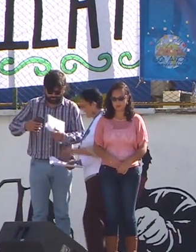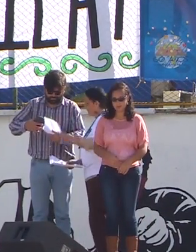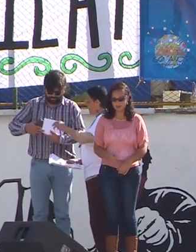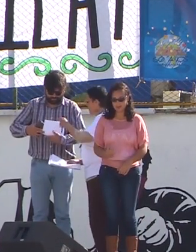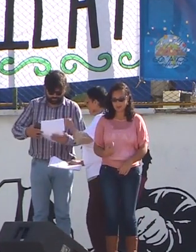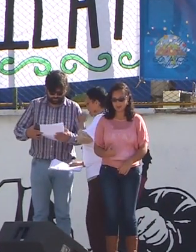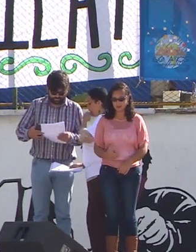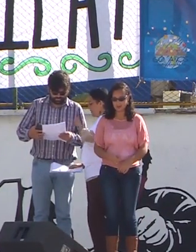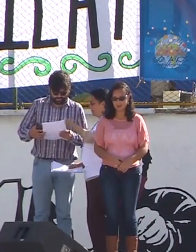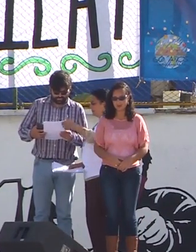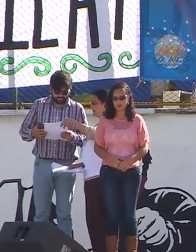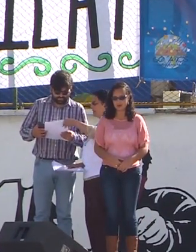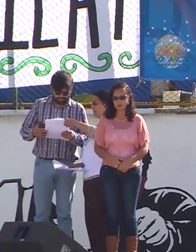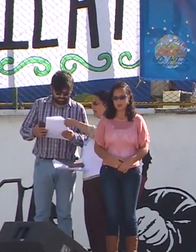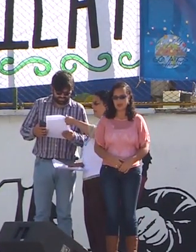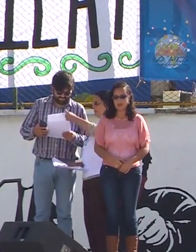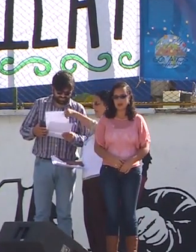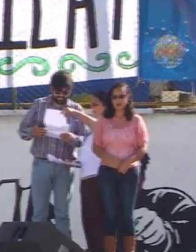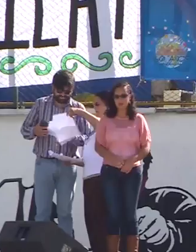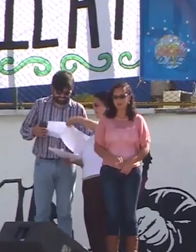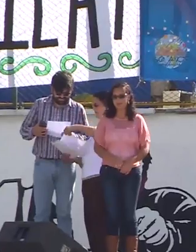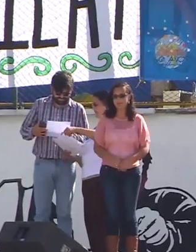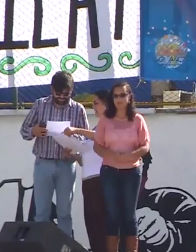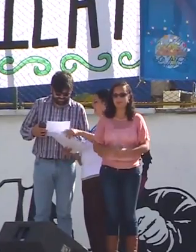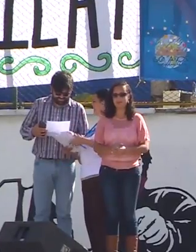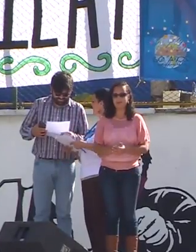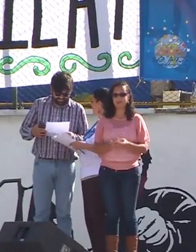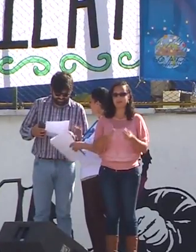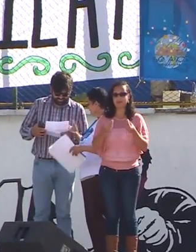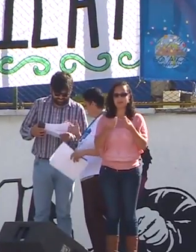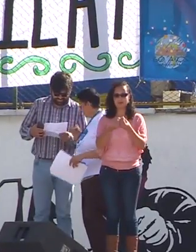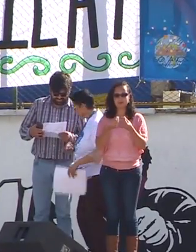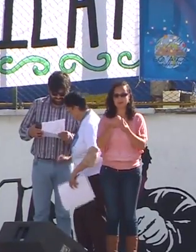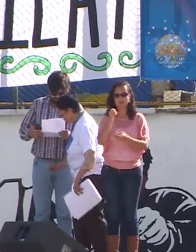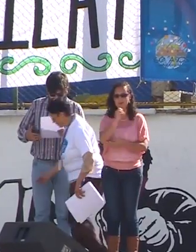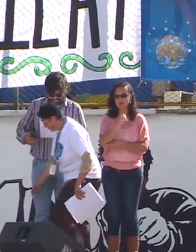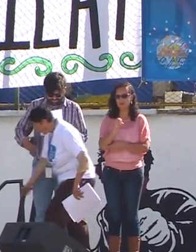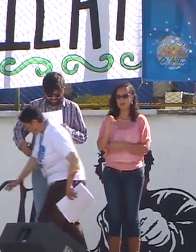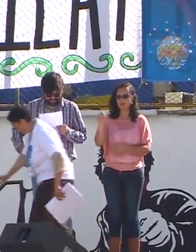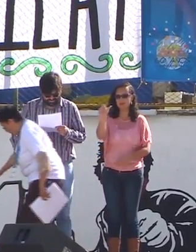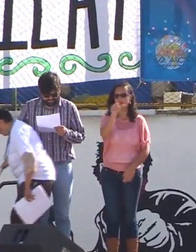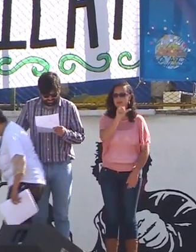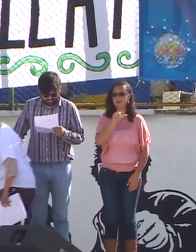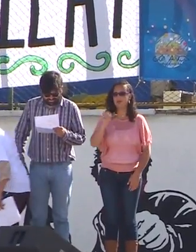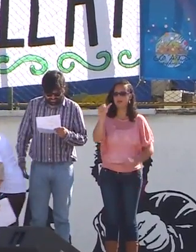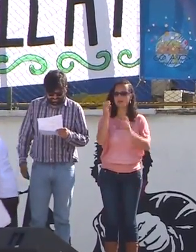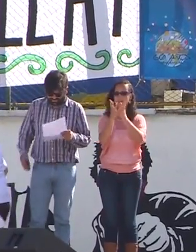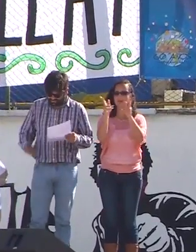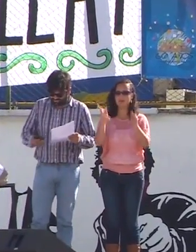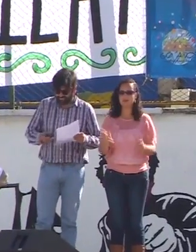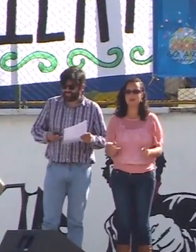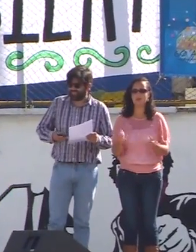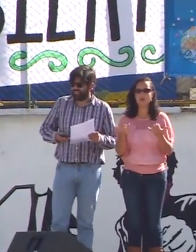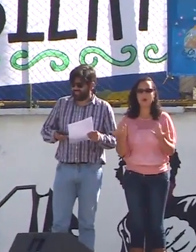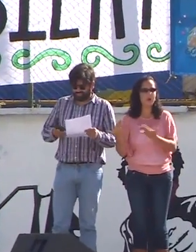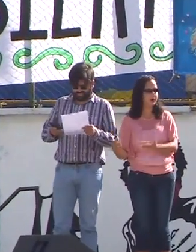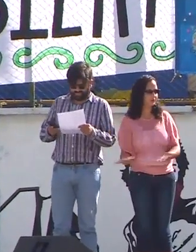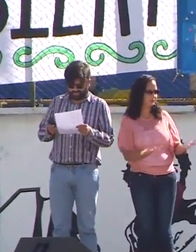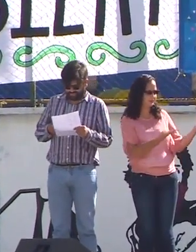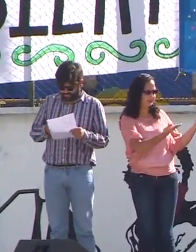Me acompañan en la mesa el vicerrector de